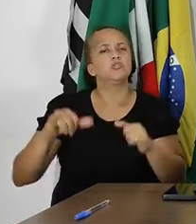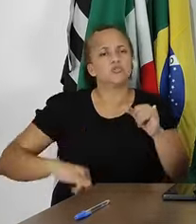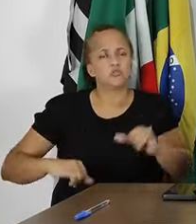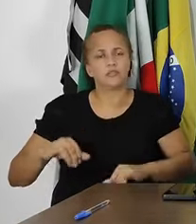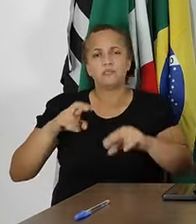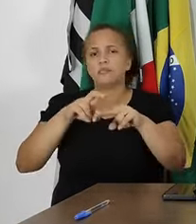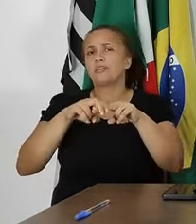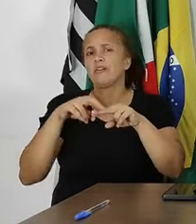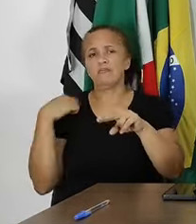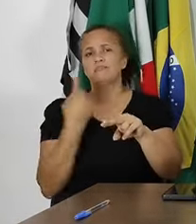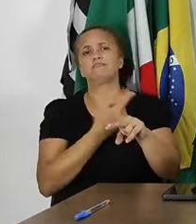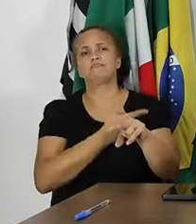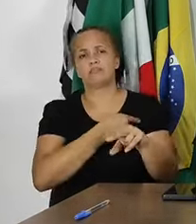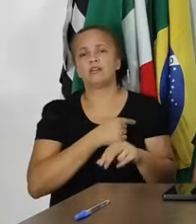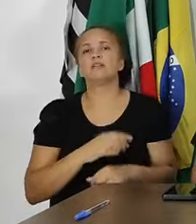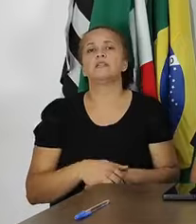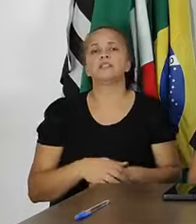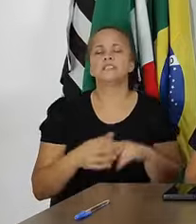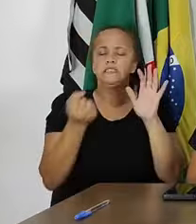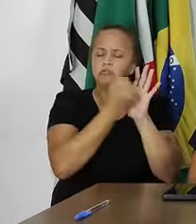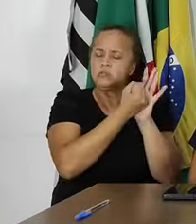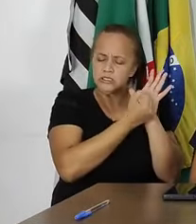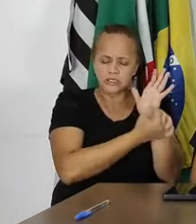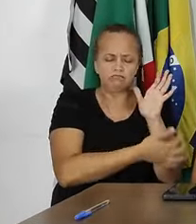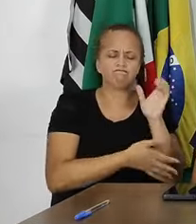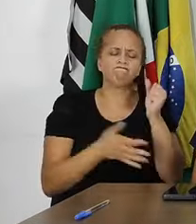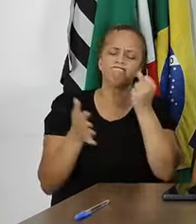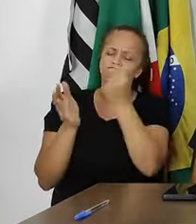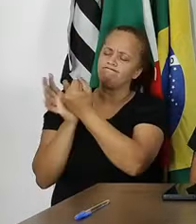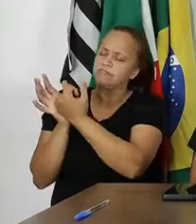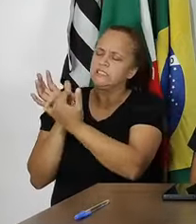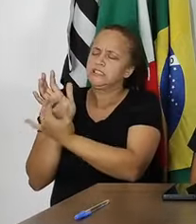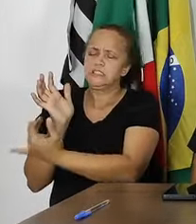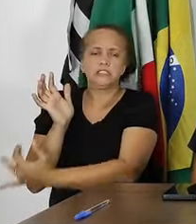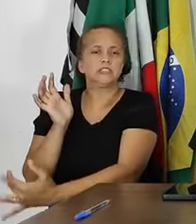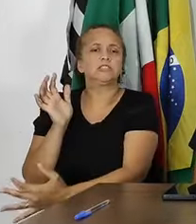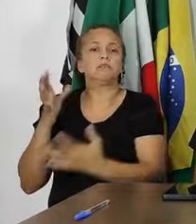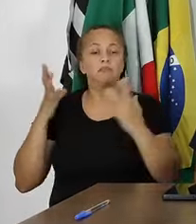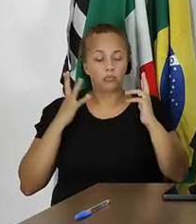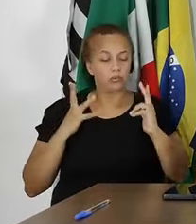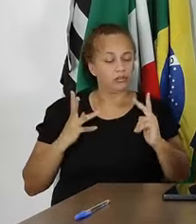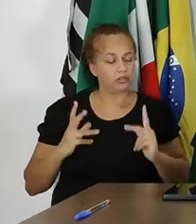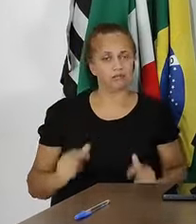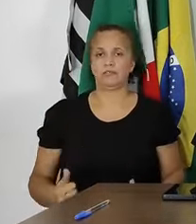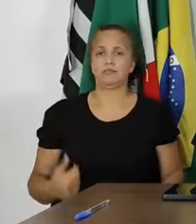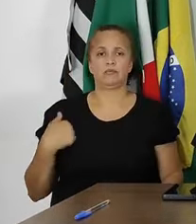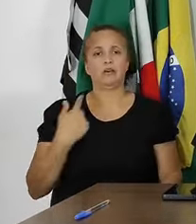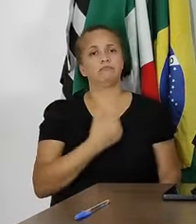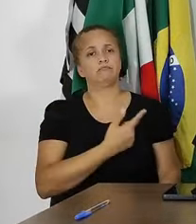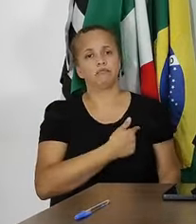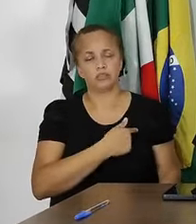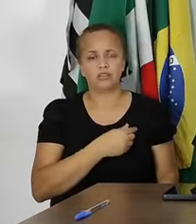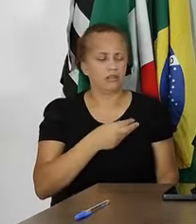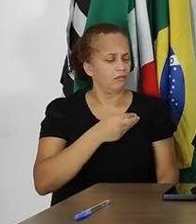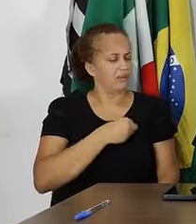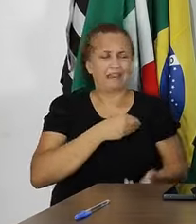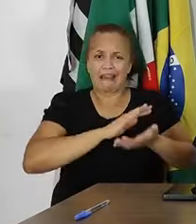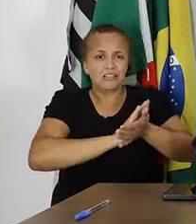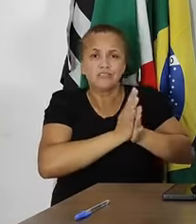Através do sacrifício de Jesus, através do sangue dele derramado naquela cruz, nós somos purificados de todo o pecado, de